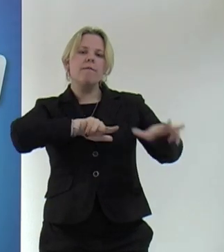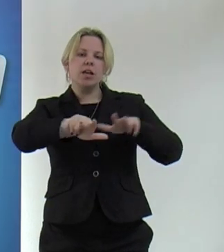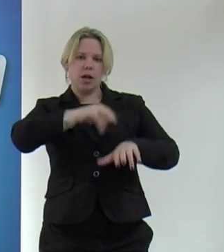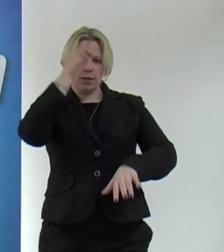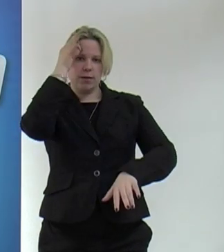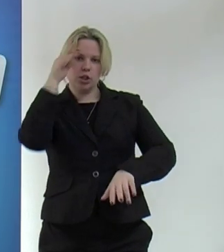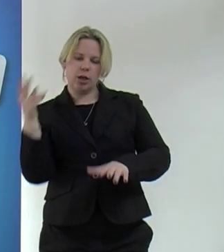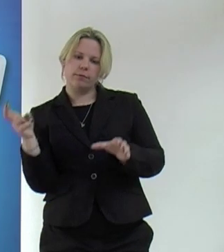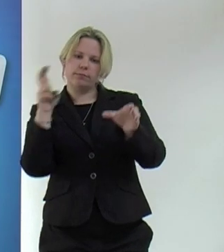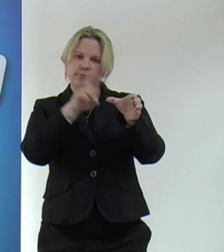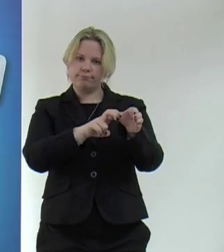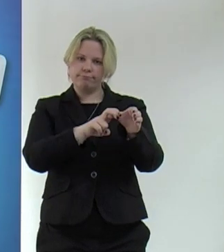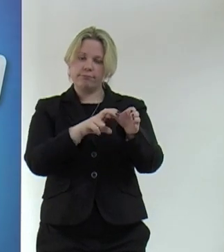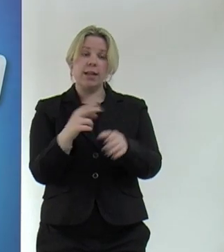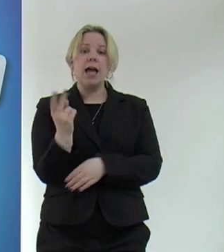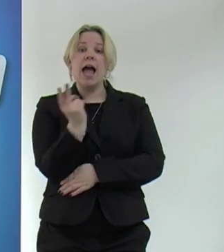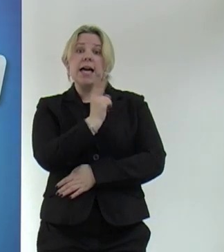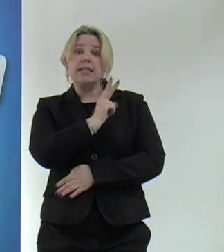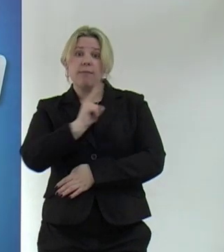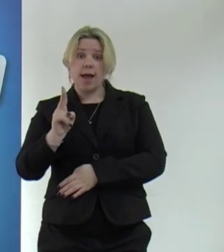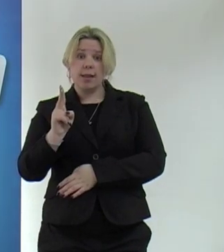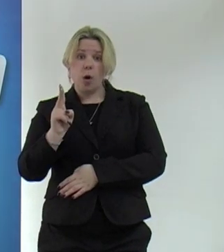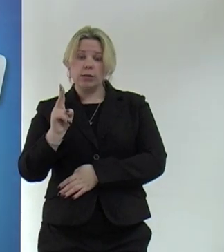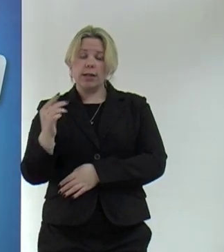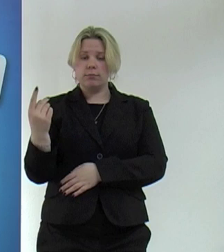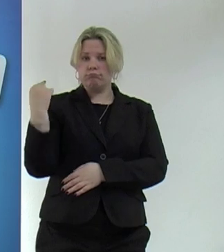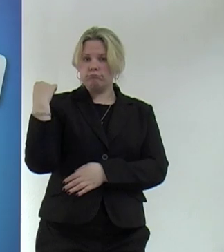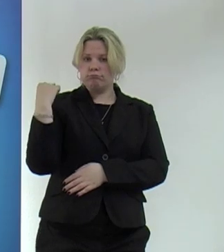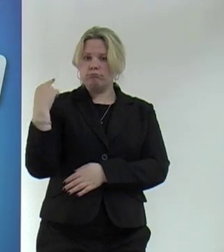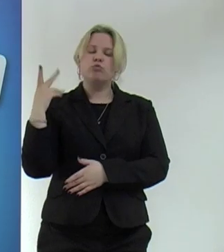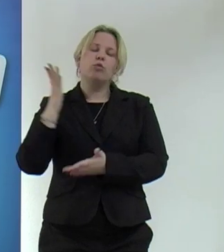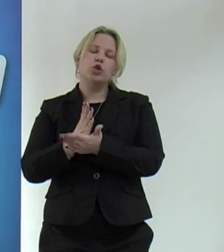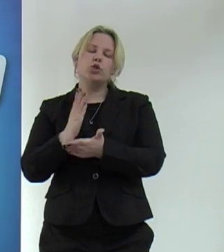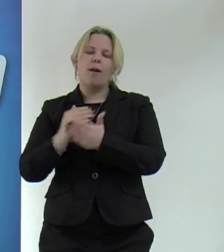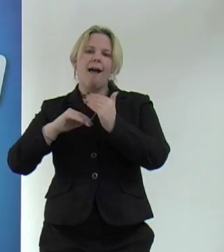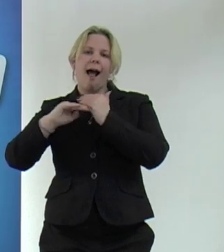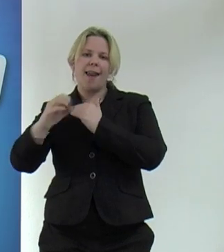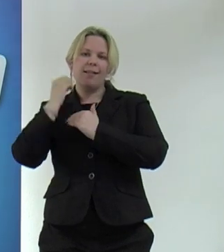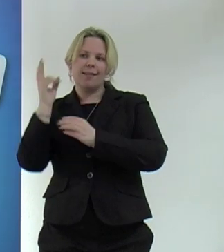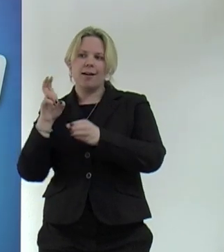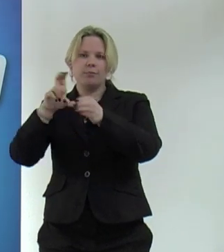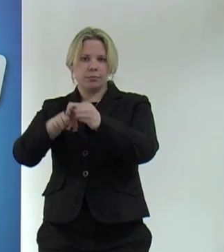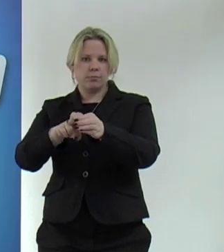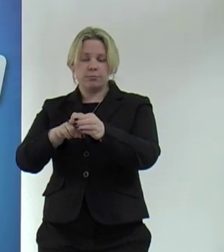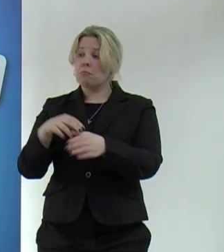Seit dem Jahr 2000 ist sie im Landtag. Sie war auch vier Jahre